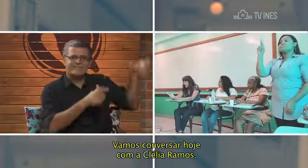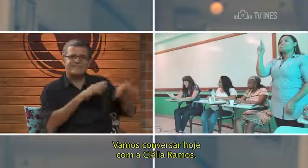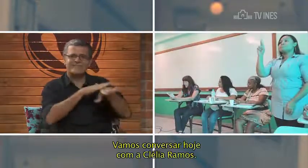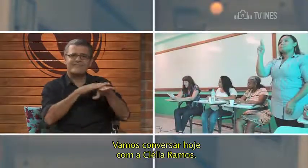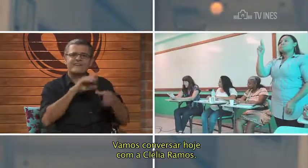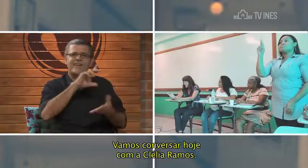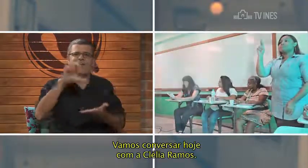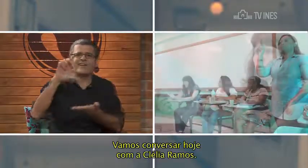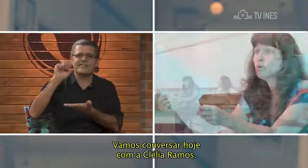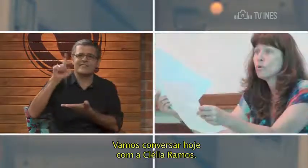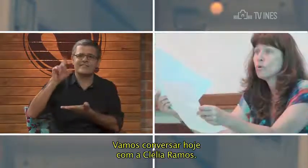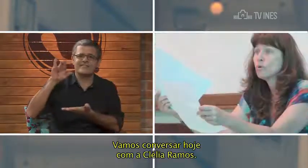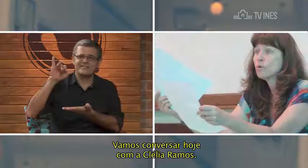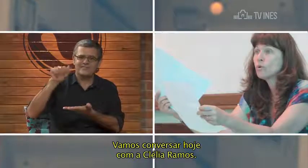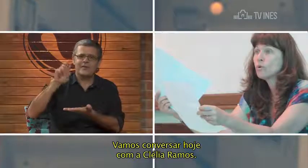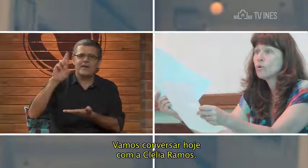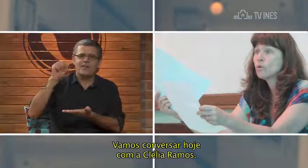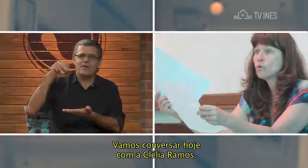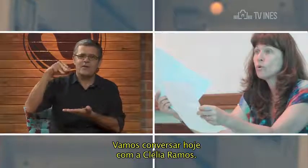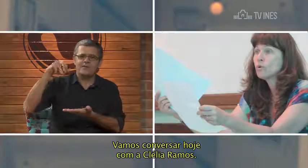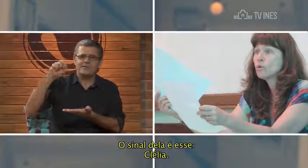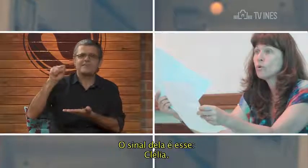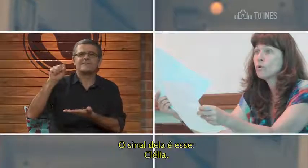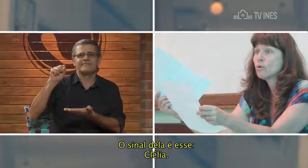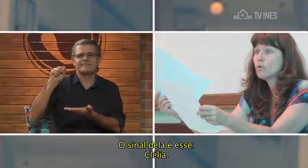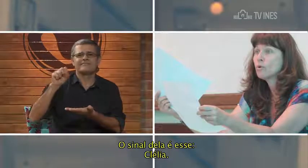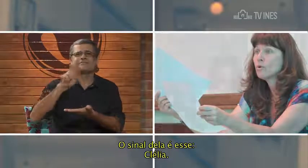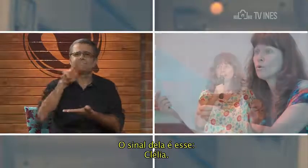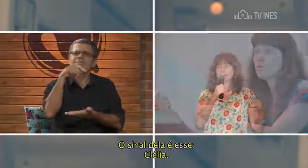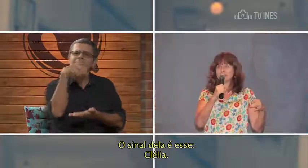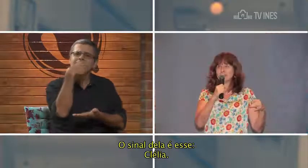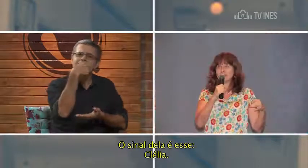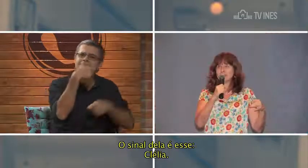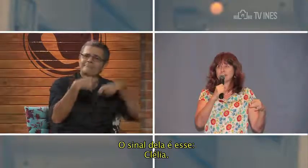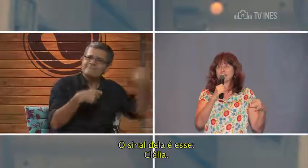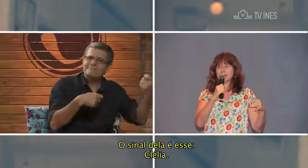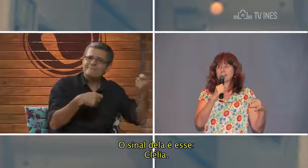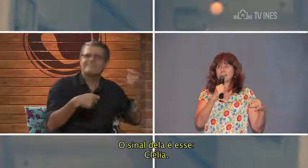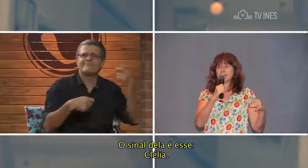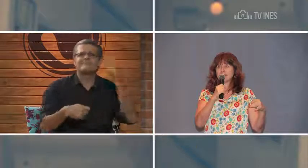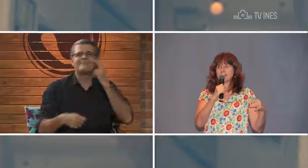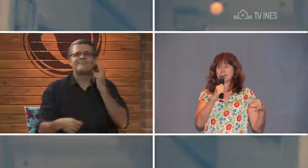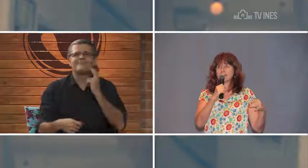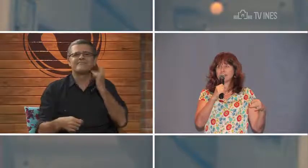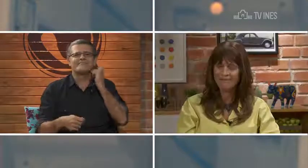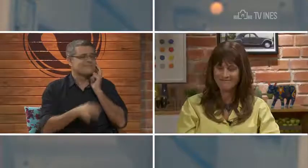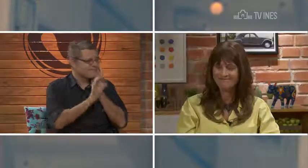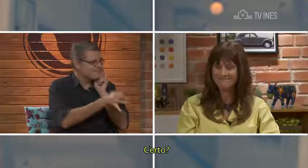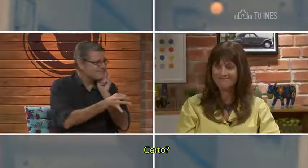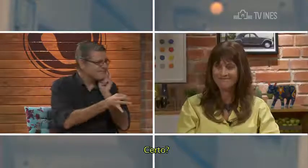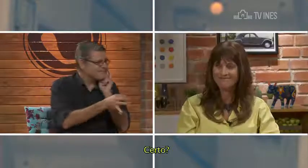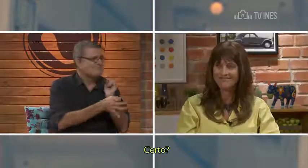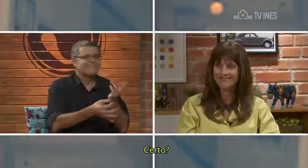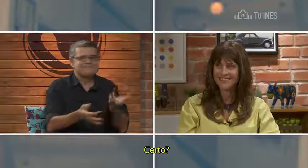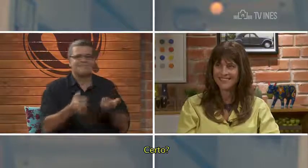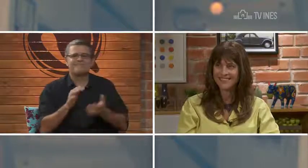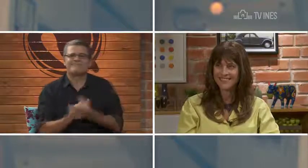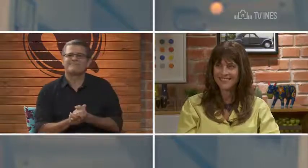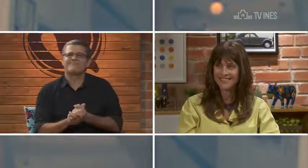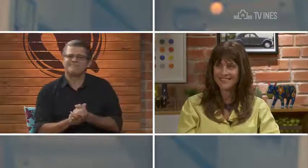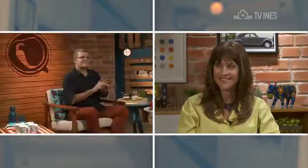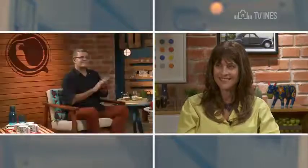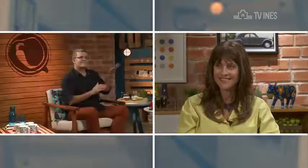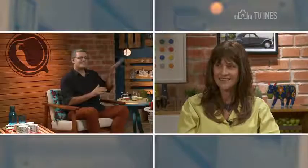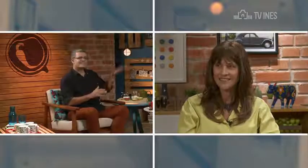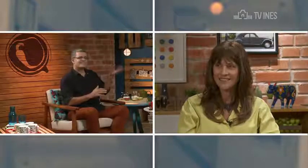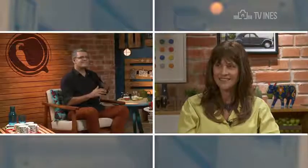Vamos conversar hoje com a Clélia Ramos. O sinal dela é esse, Clélia. Certo?